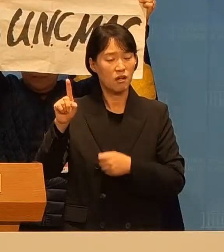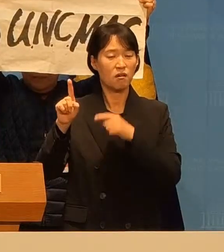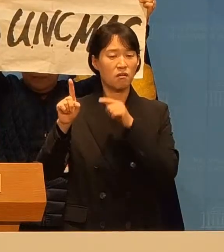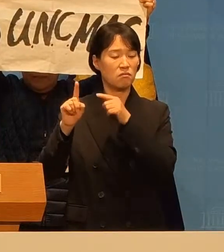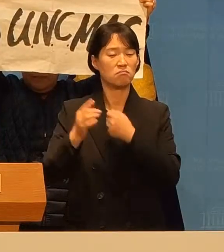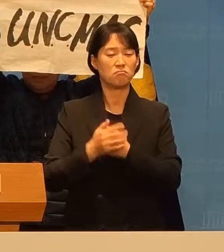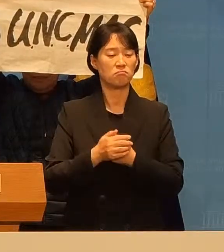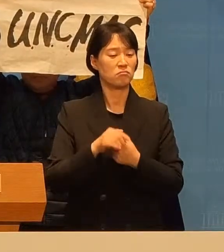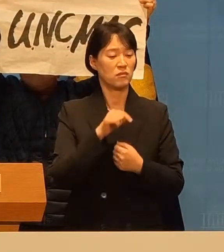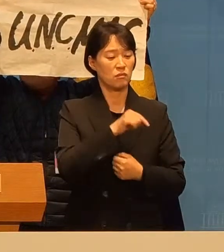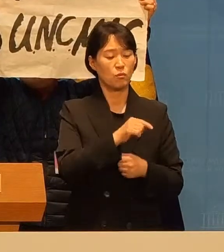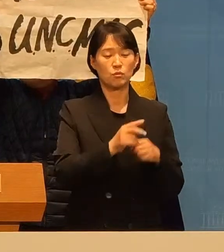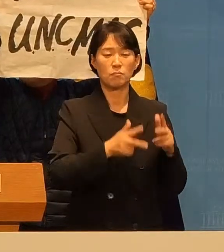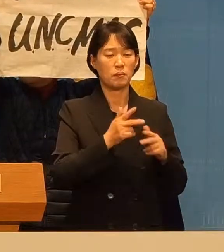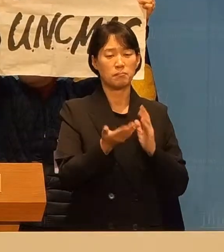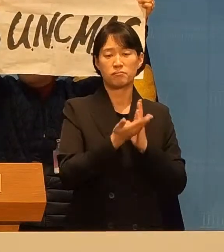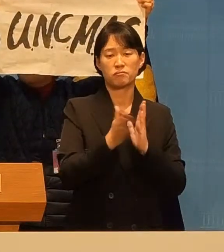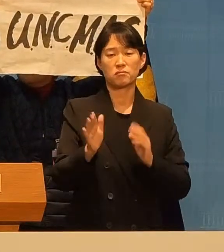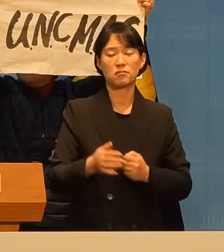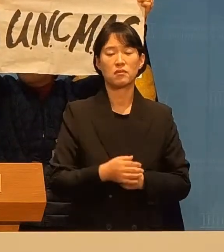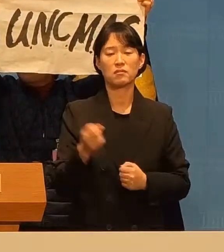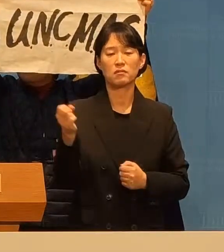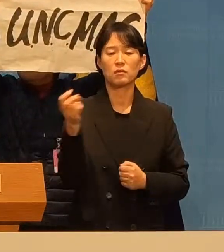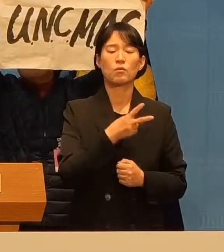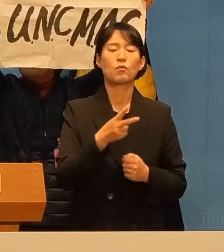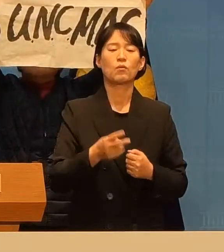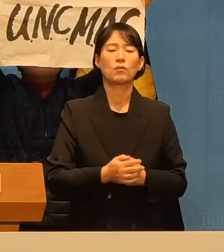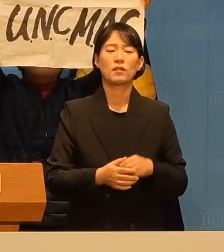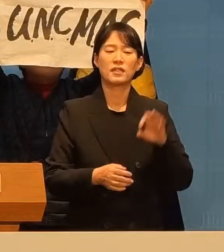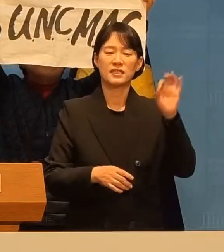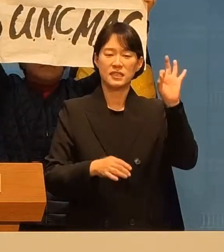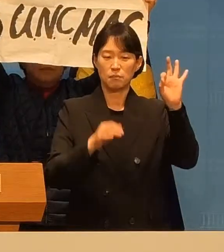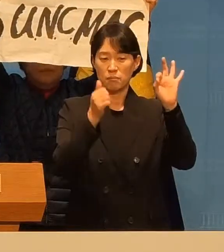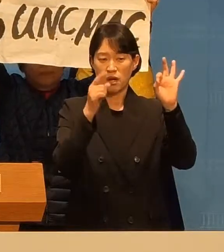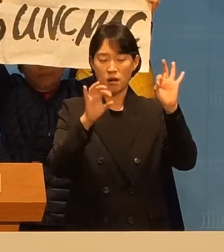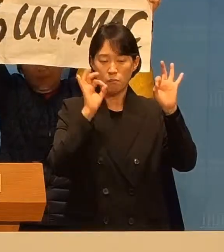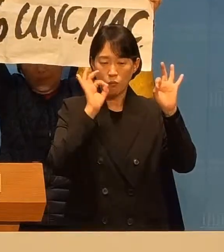존재하지 않습니다. 그리고 정전협정 10항에 따르면